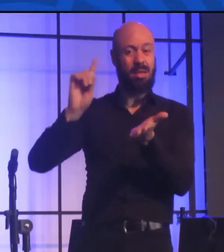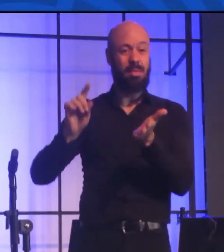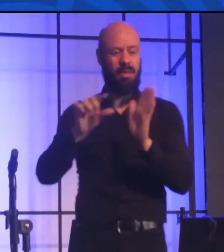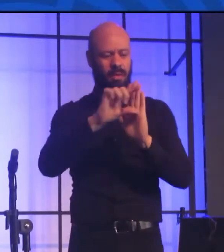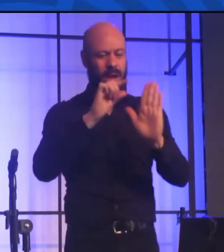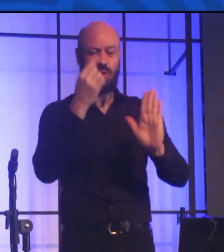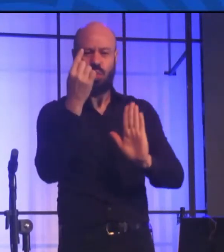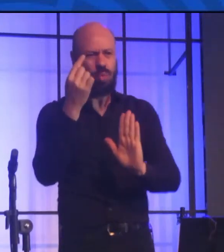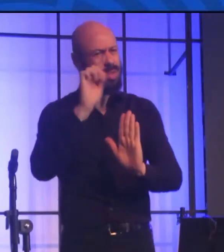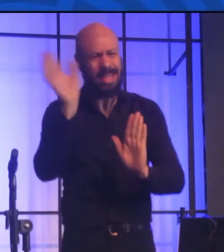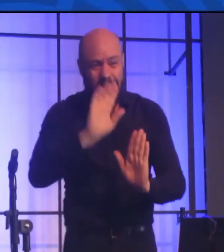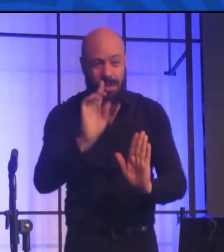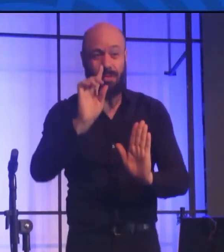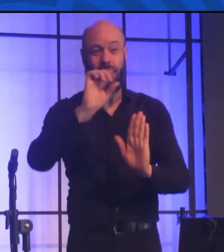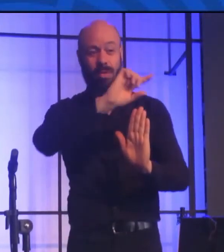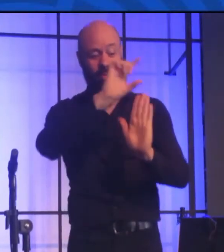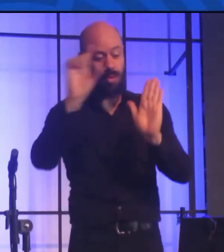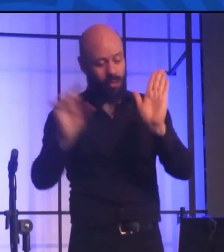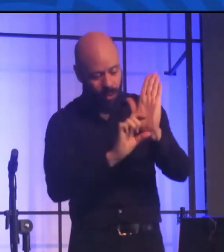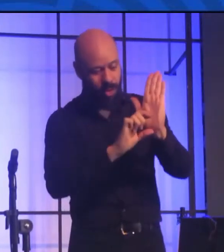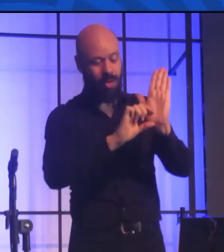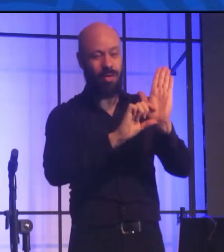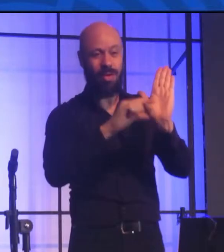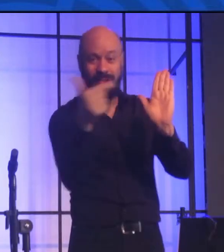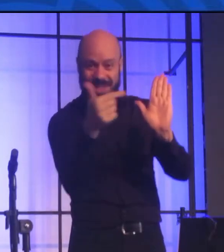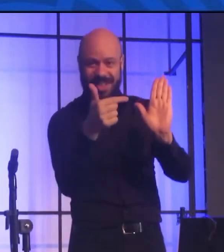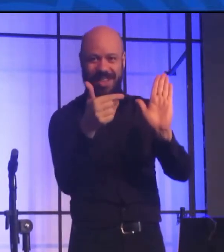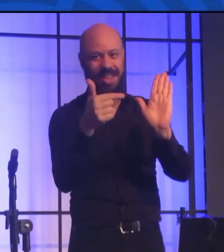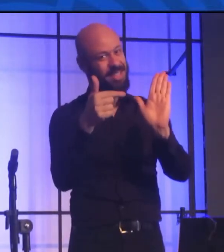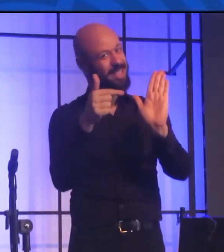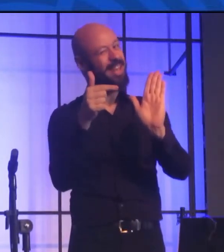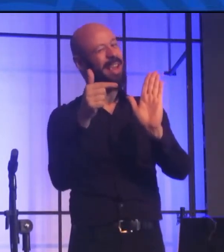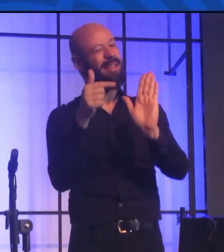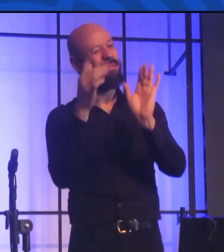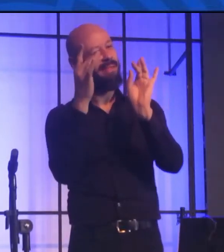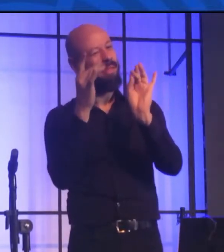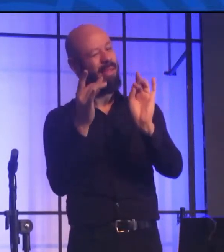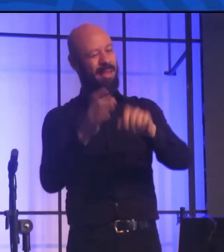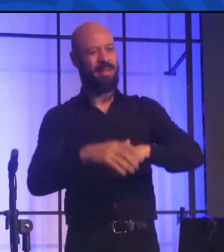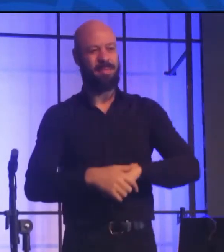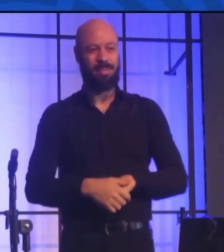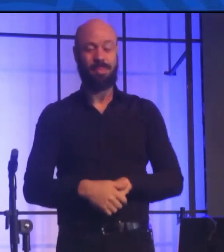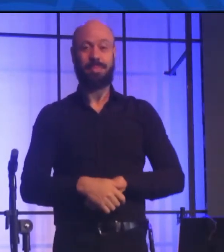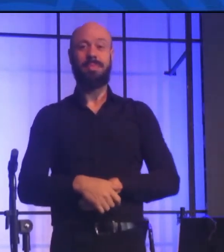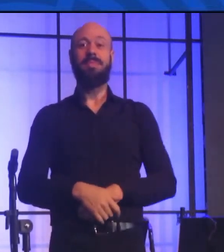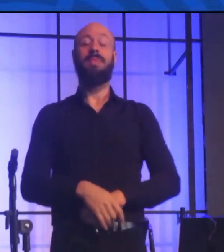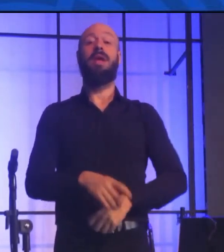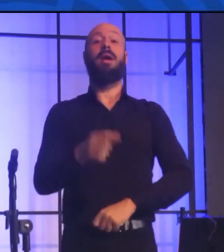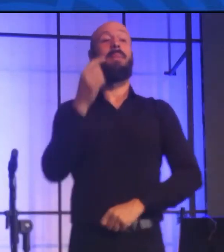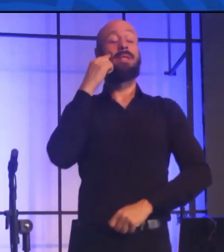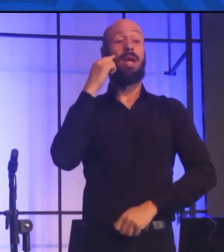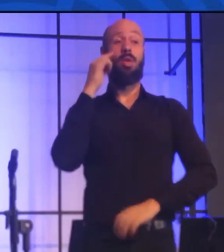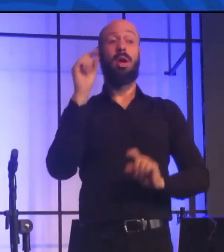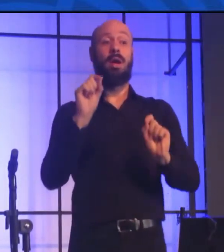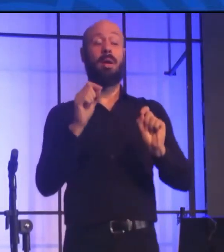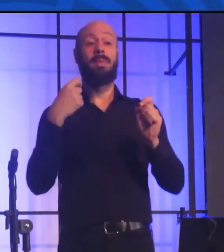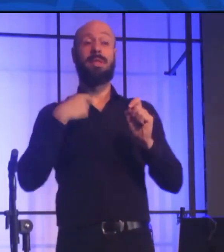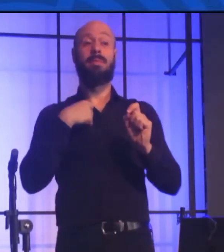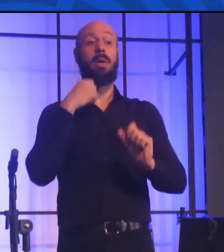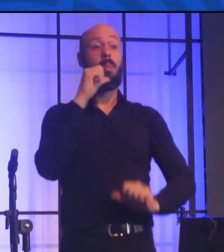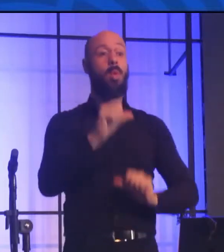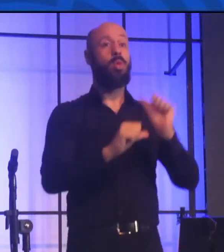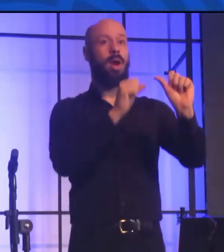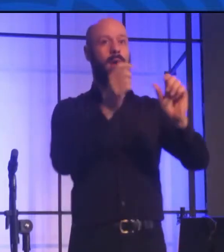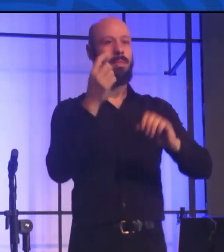1. É isso que Deus está dizendo a você. Ah, mas a verdade é que nós precisamos, ainda agora de manhã, ouvir alguém dizer assim: nós tínhamos que botar uma cobertura